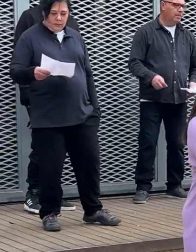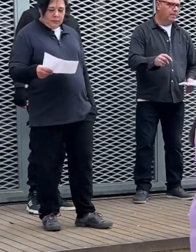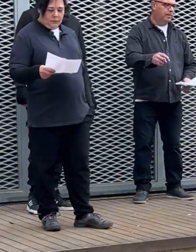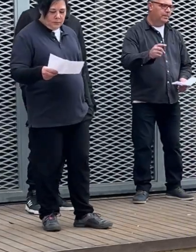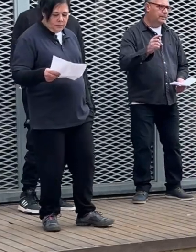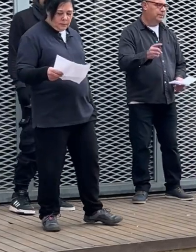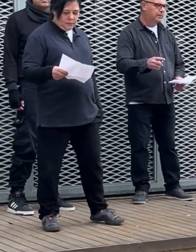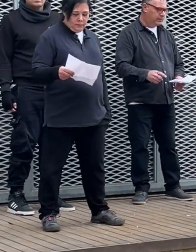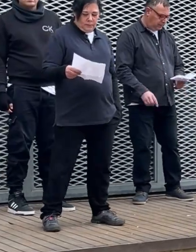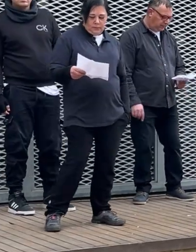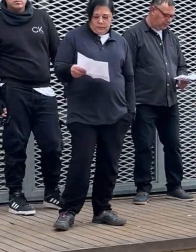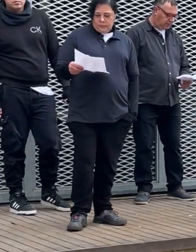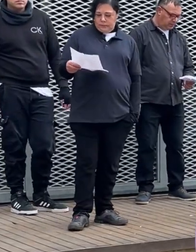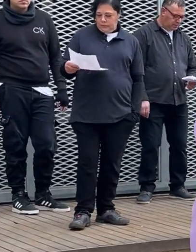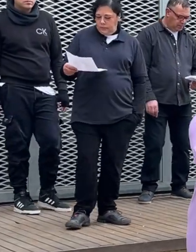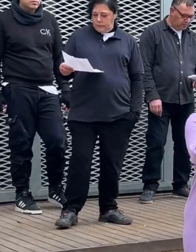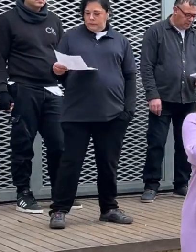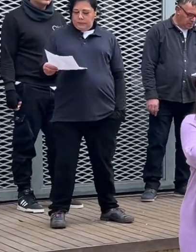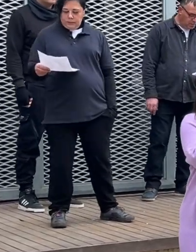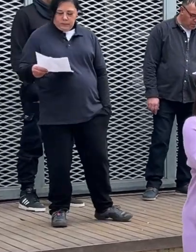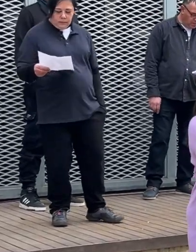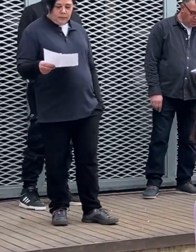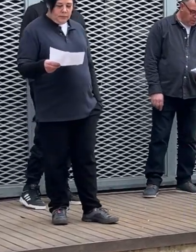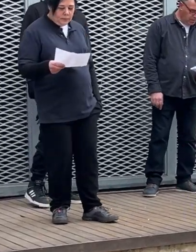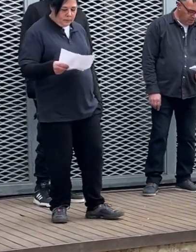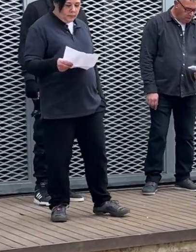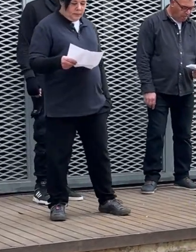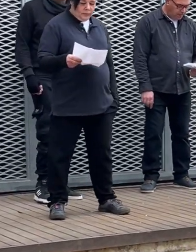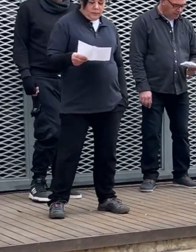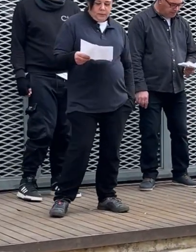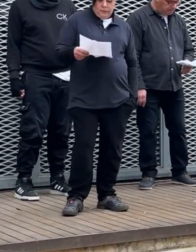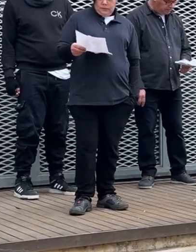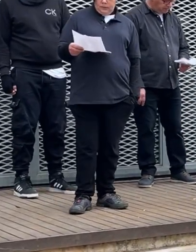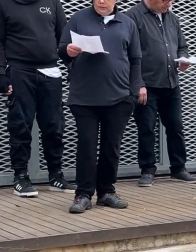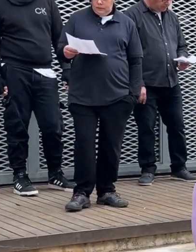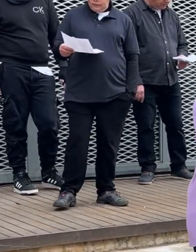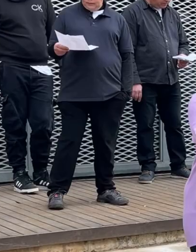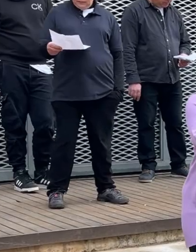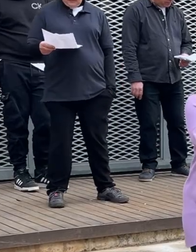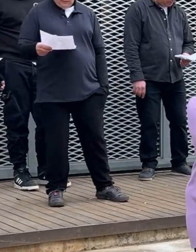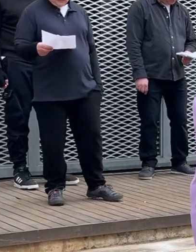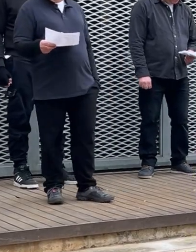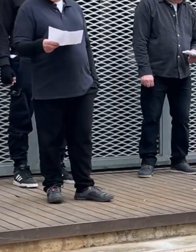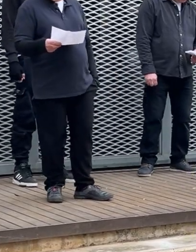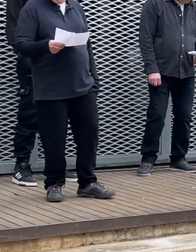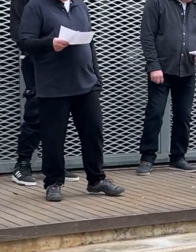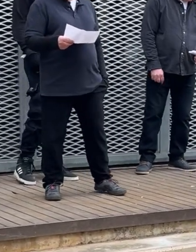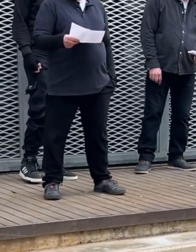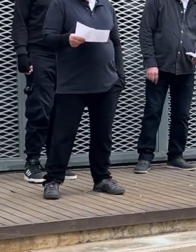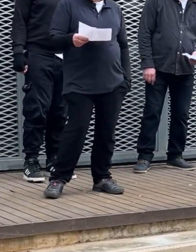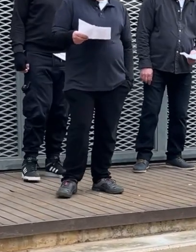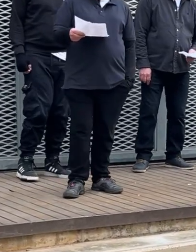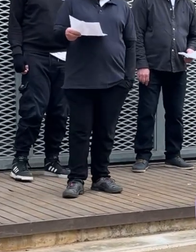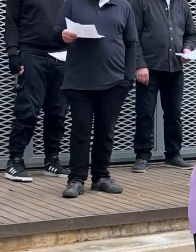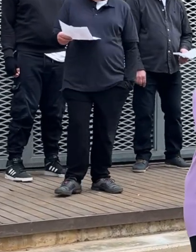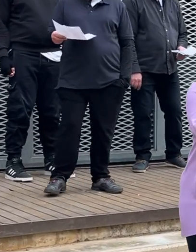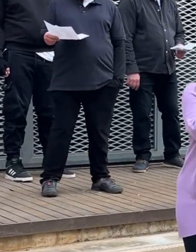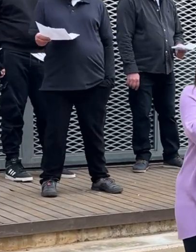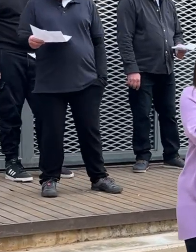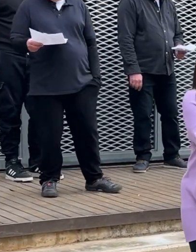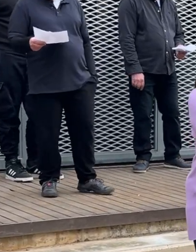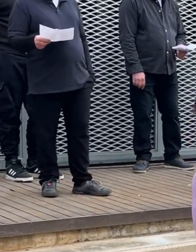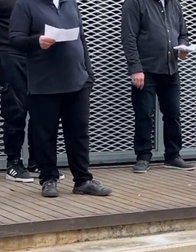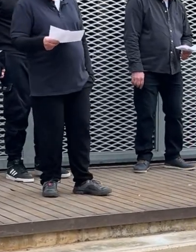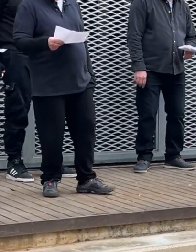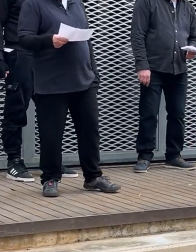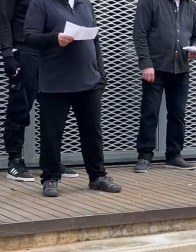física como mental. Puedo reír, puedo llorar, puedo ver el sol brillar. Al caer